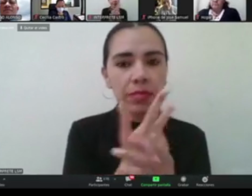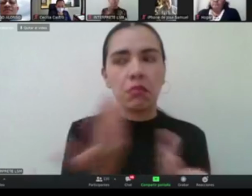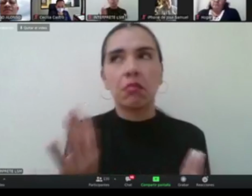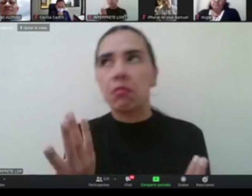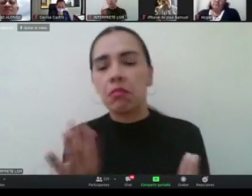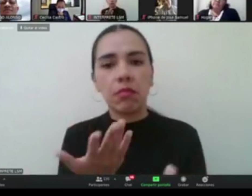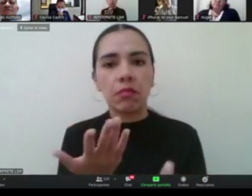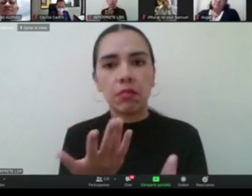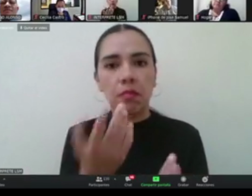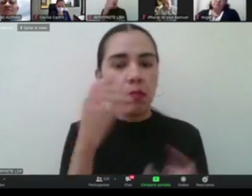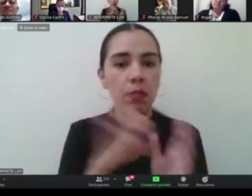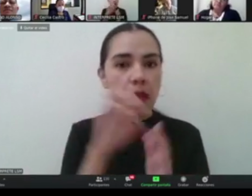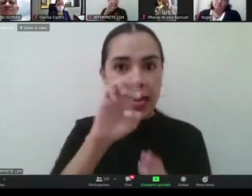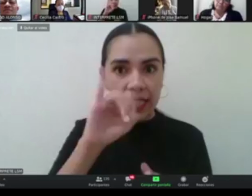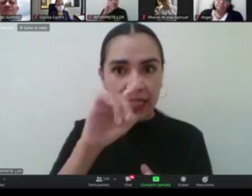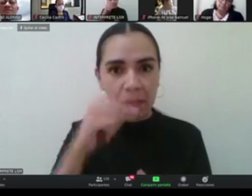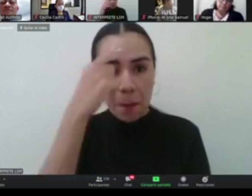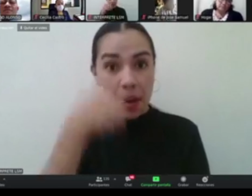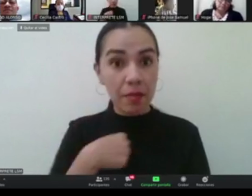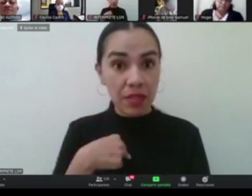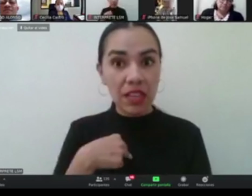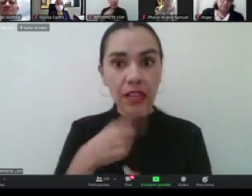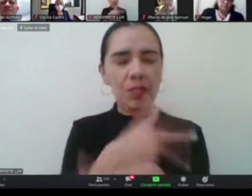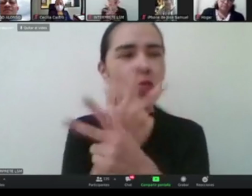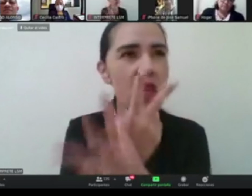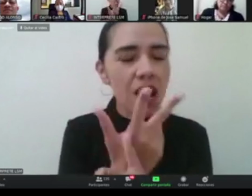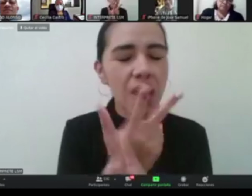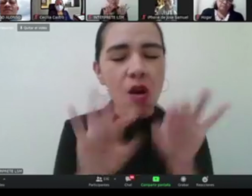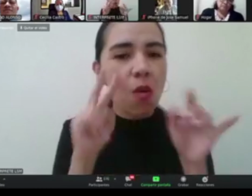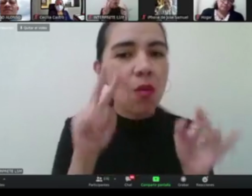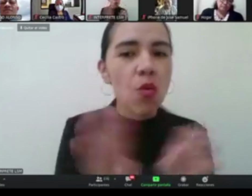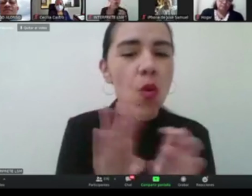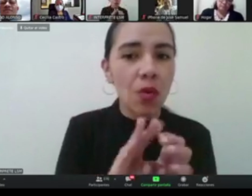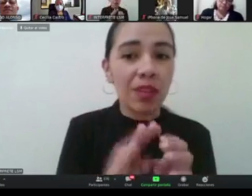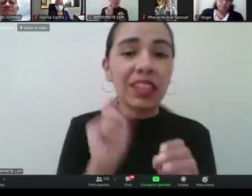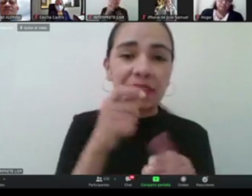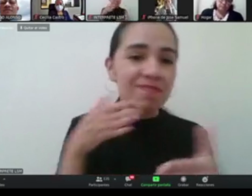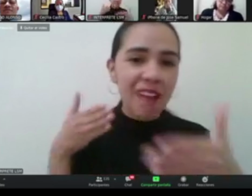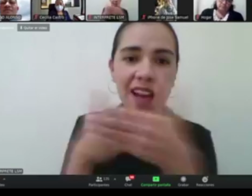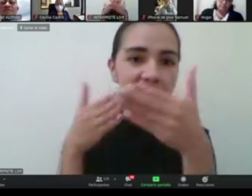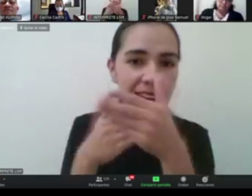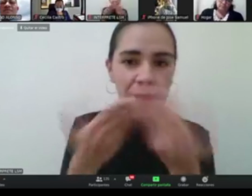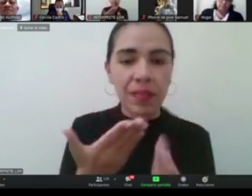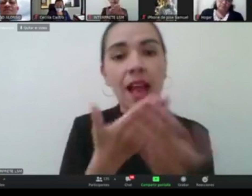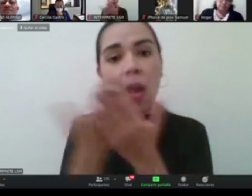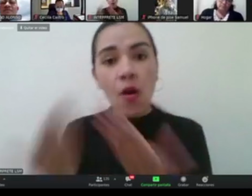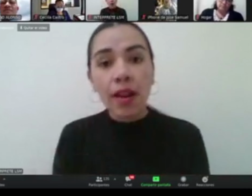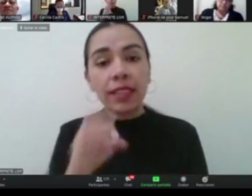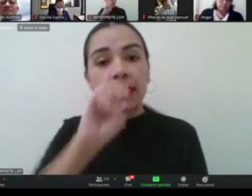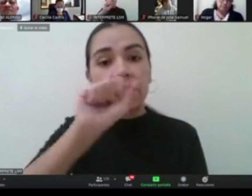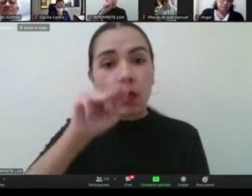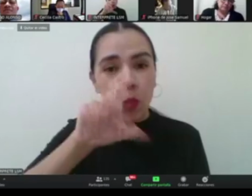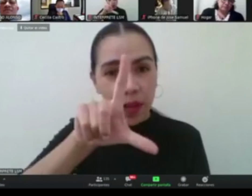también para mí representó una barrera más. Y bueno, Samuel, y esta